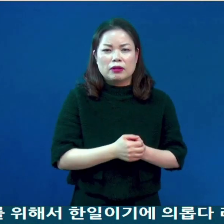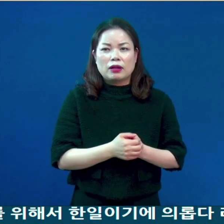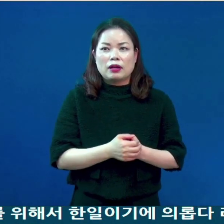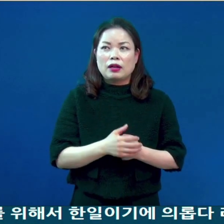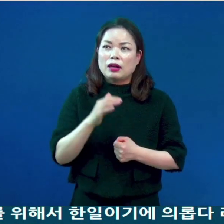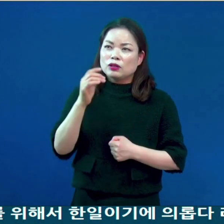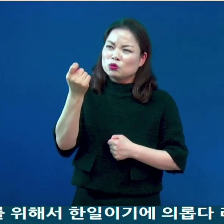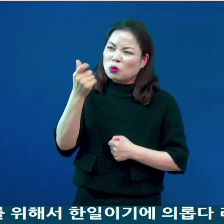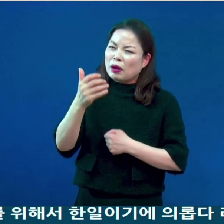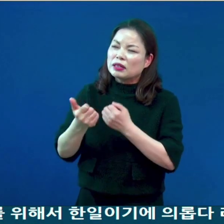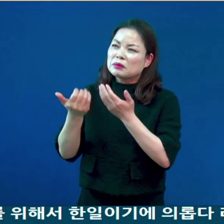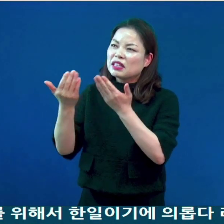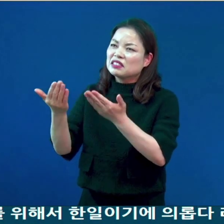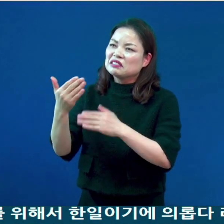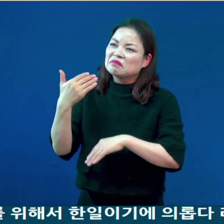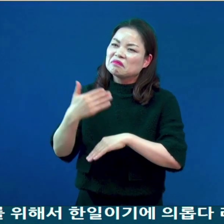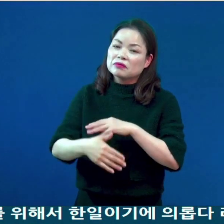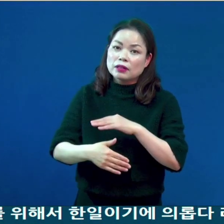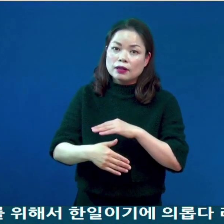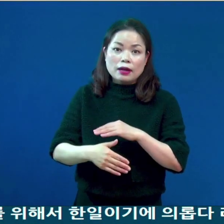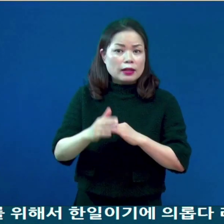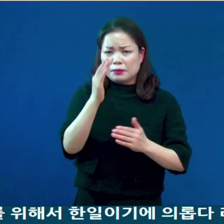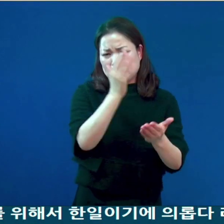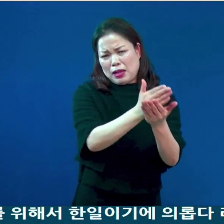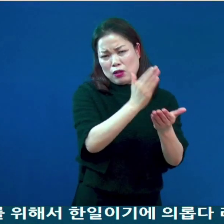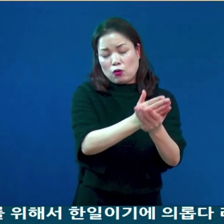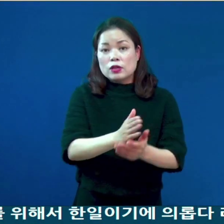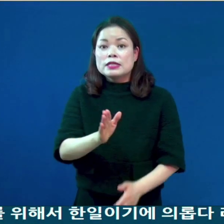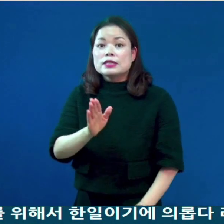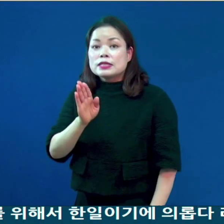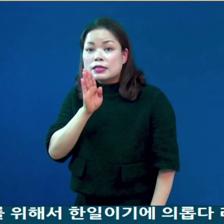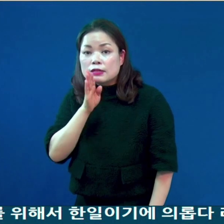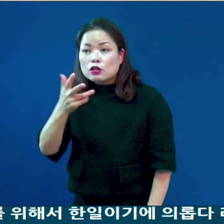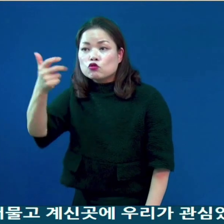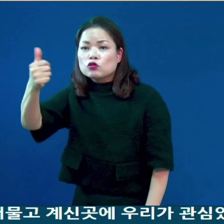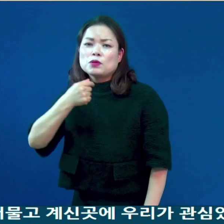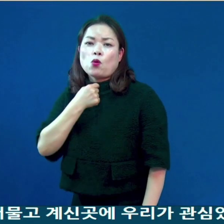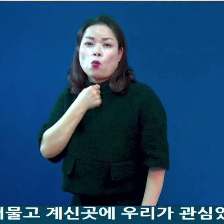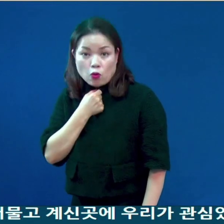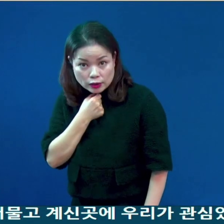하나님께 해드리는 것이 아니라 진짜 그리스도가 원하시는 것,